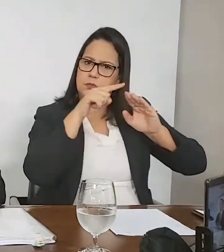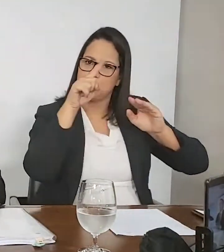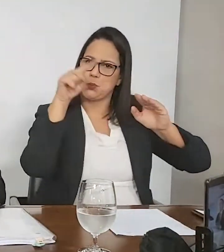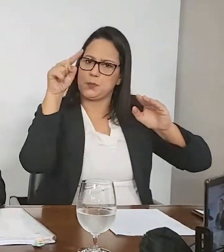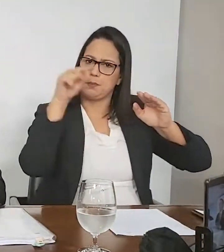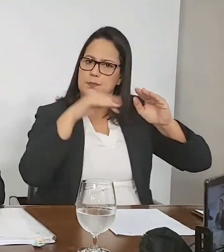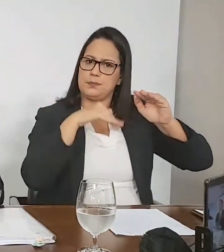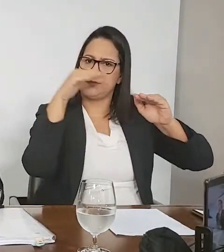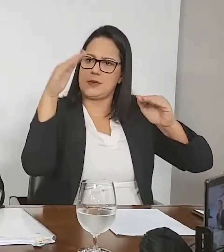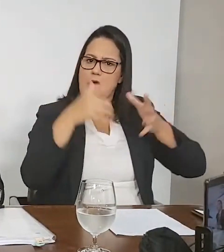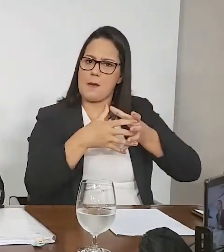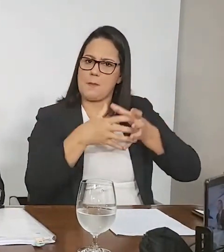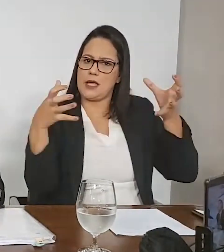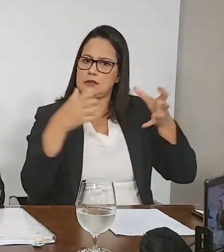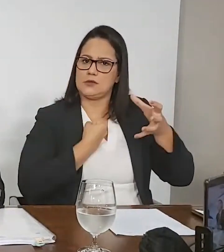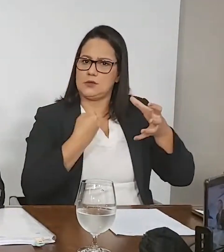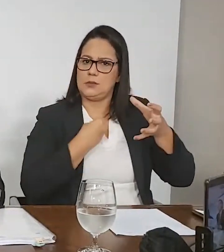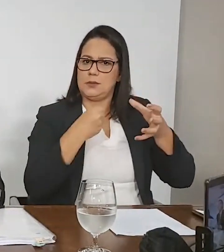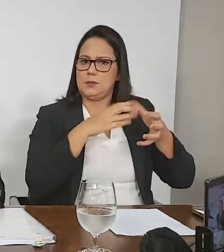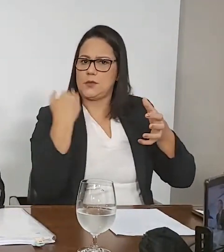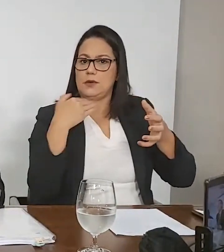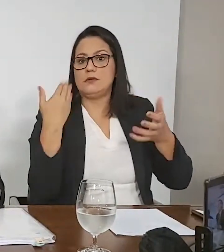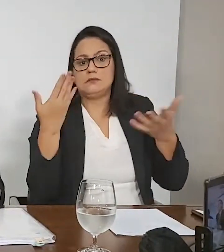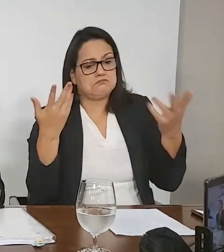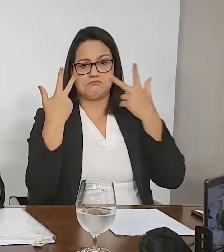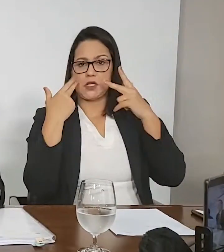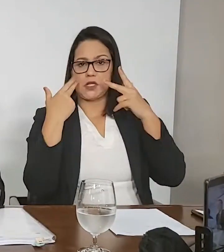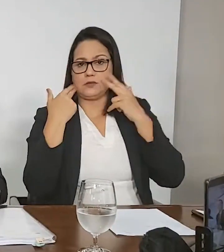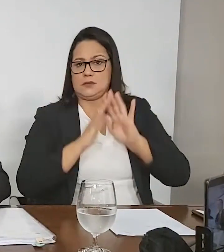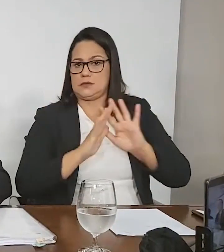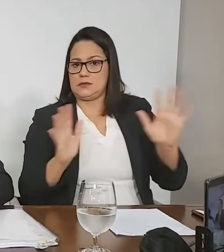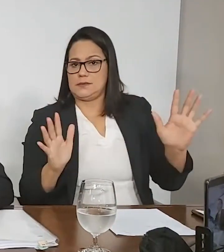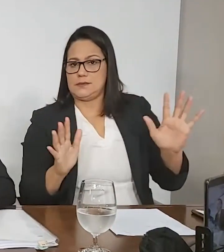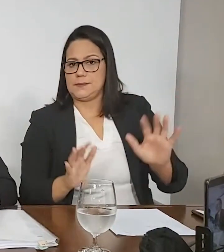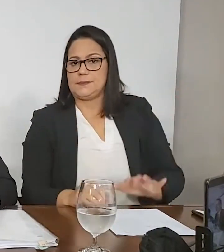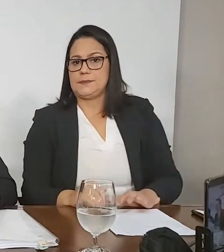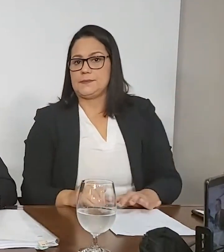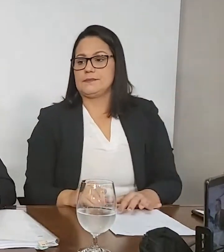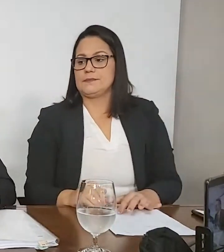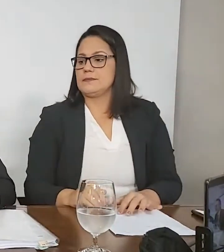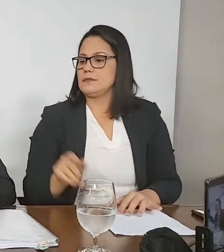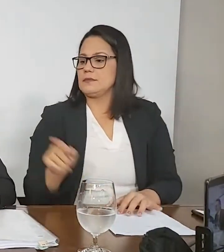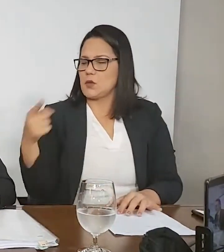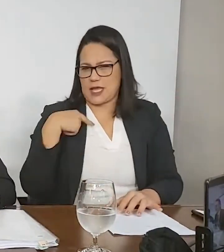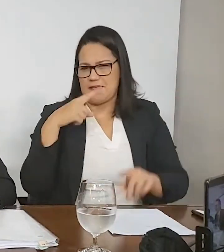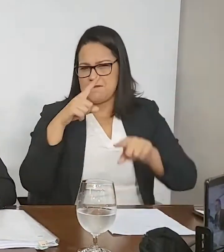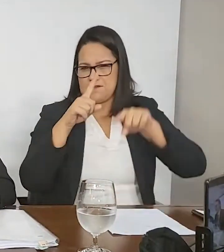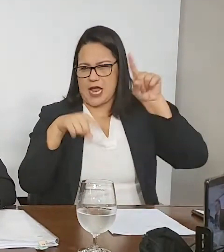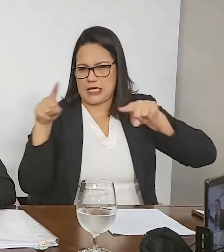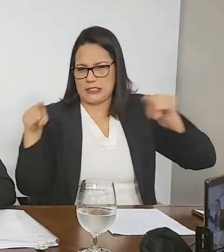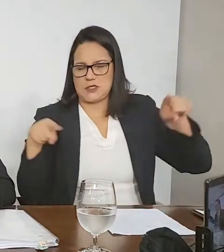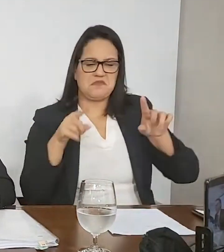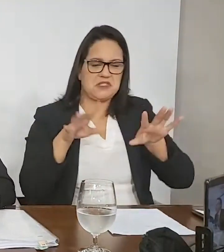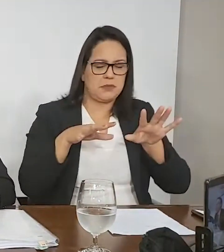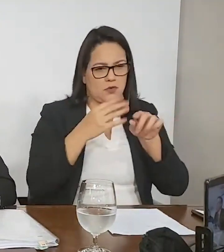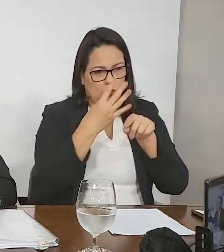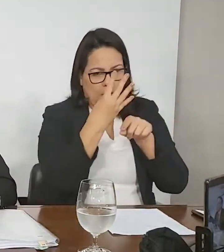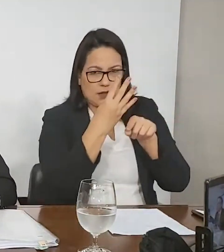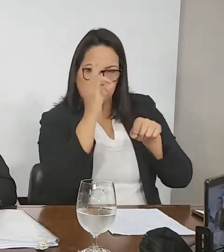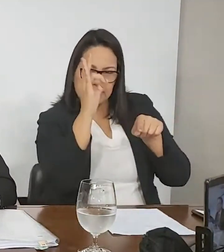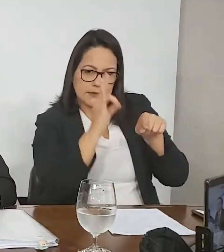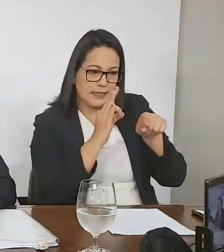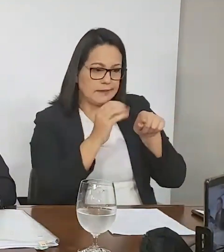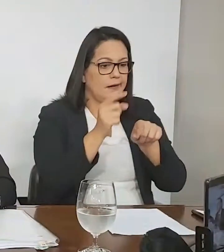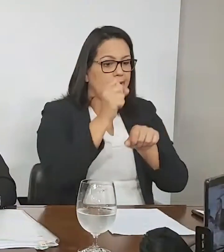óbitos. O que é natural. E variava aqui de 4% em relação ao ano